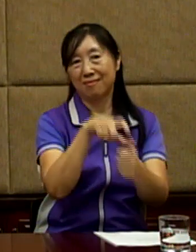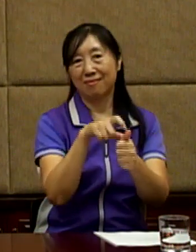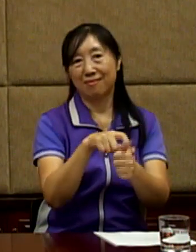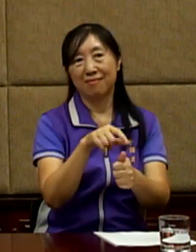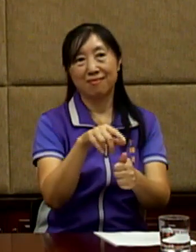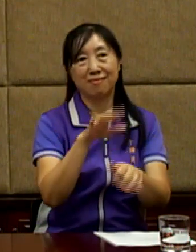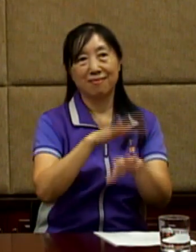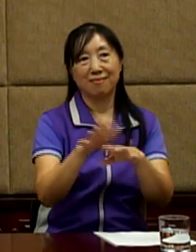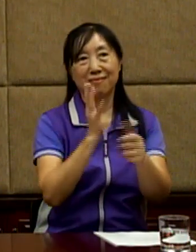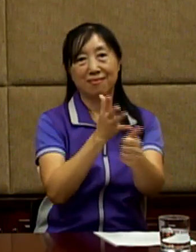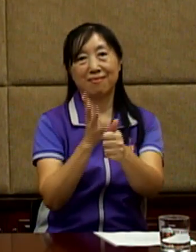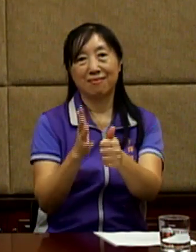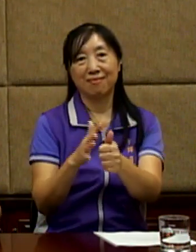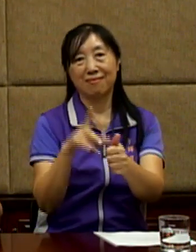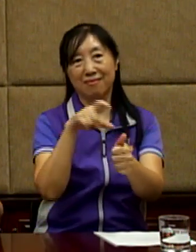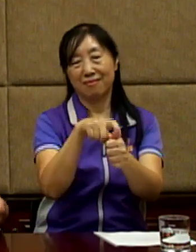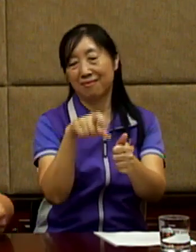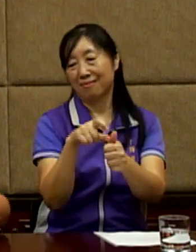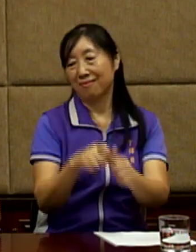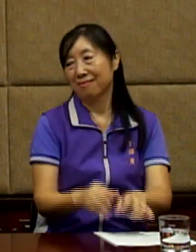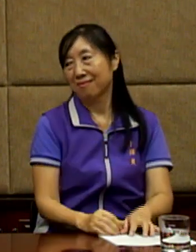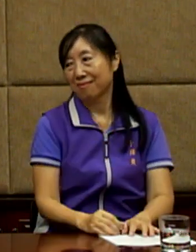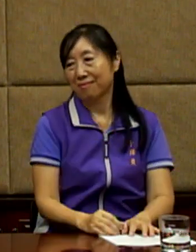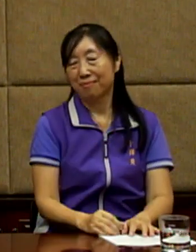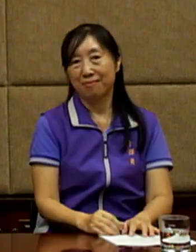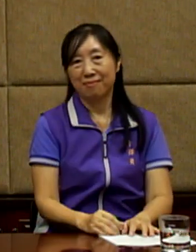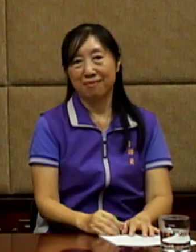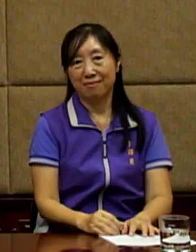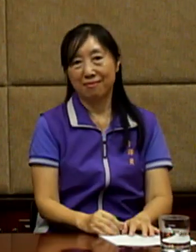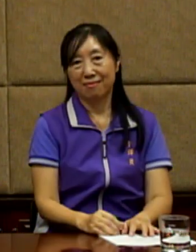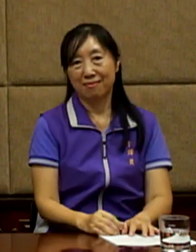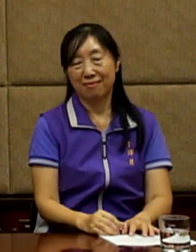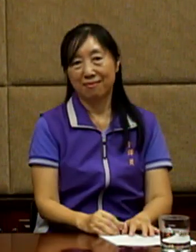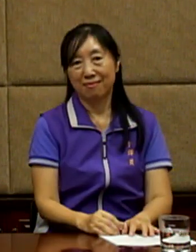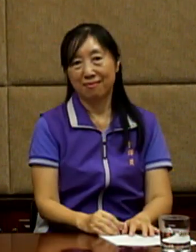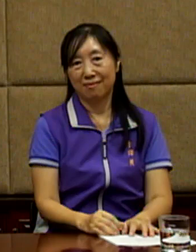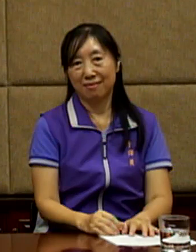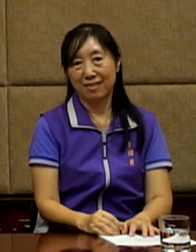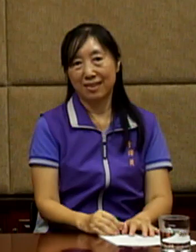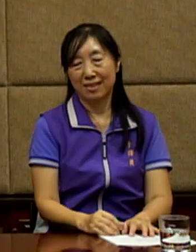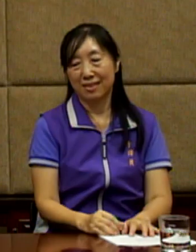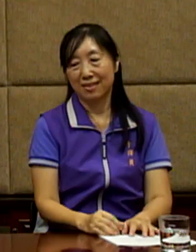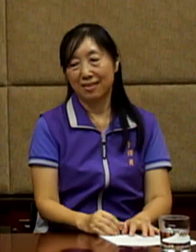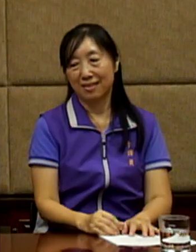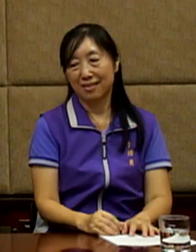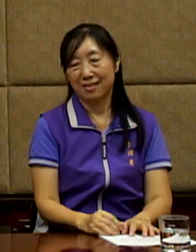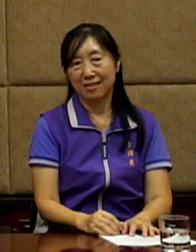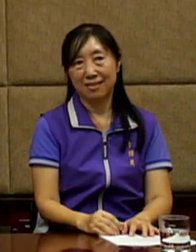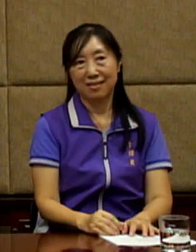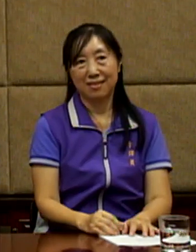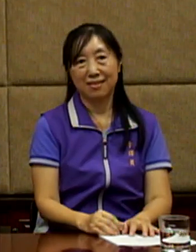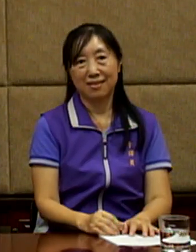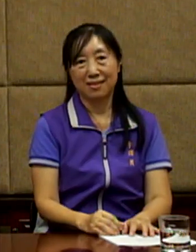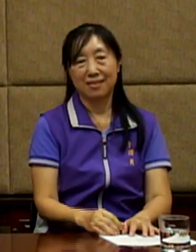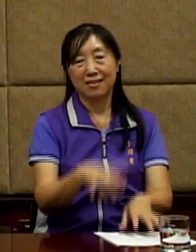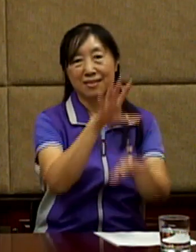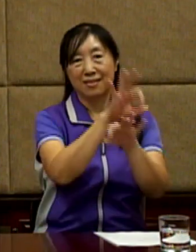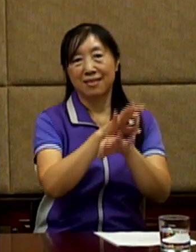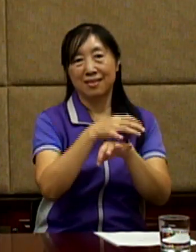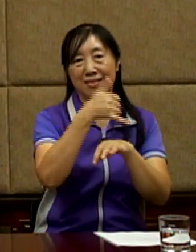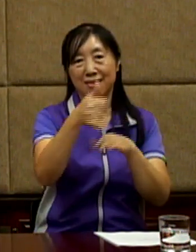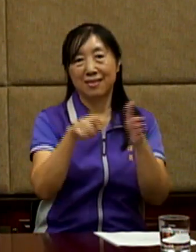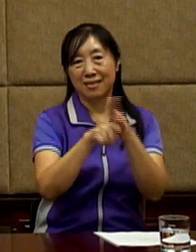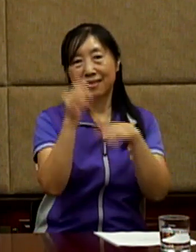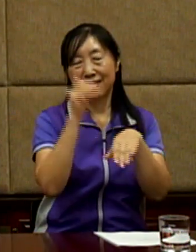见有一些议题啊，就是说比如说我上一次跟就是说我们那个公听学者专家咨询